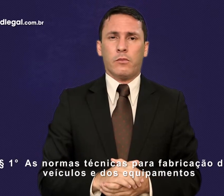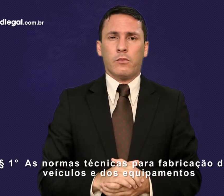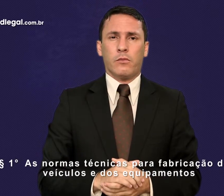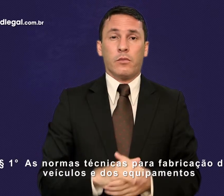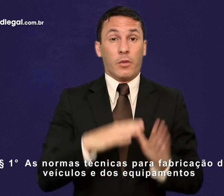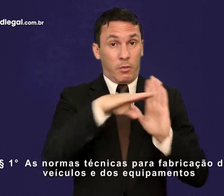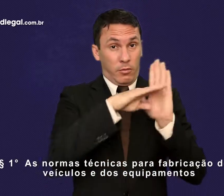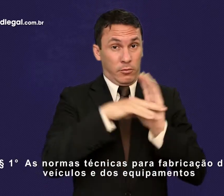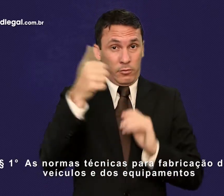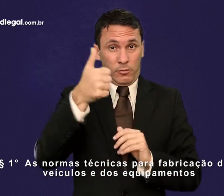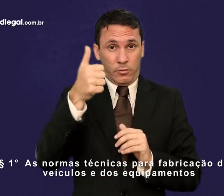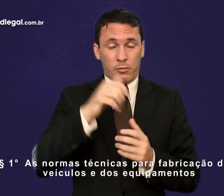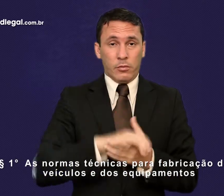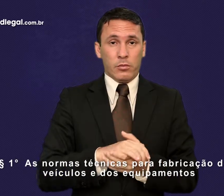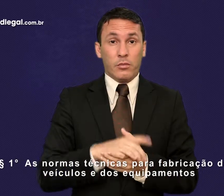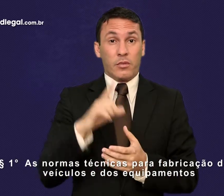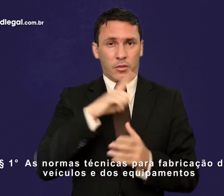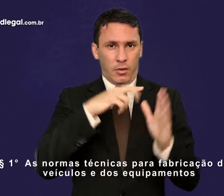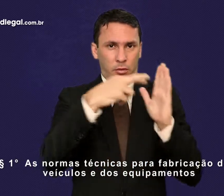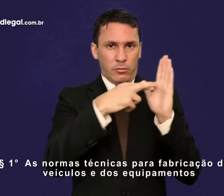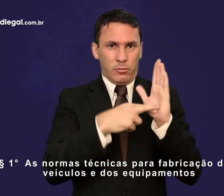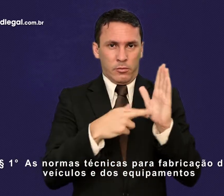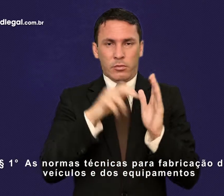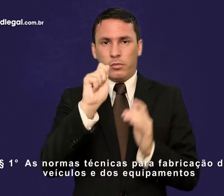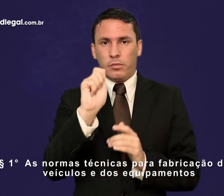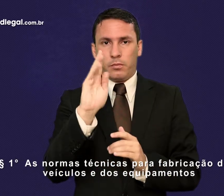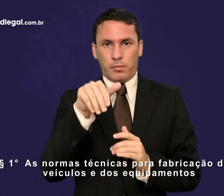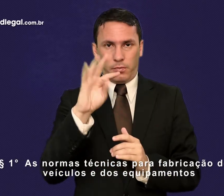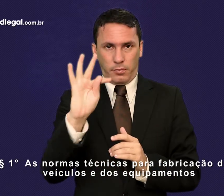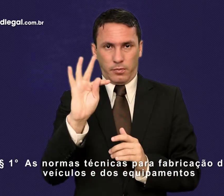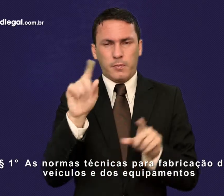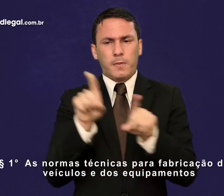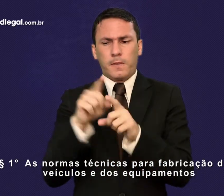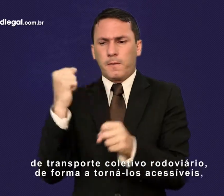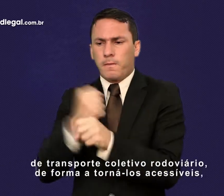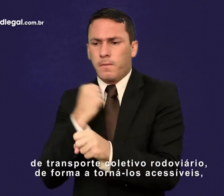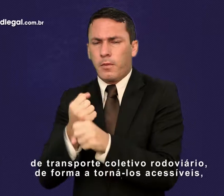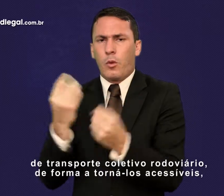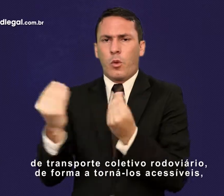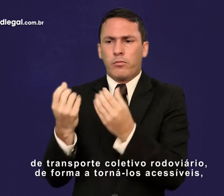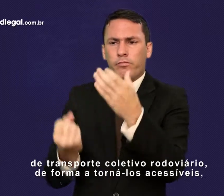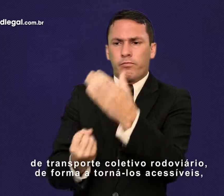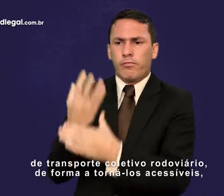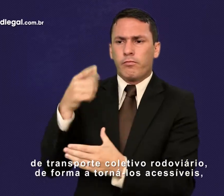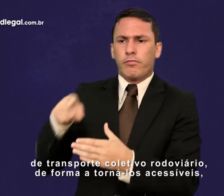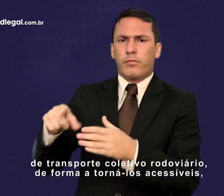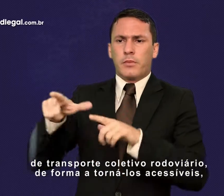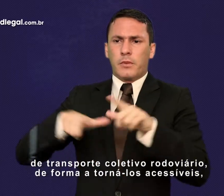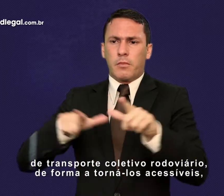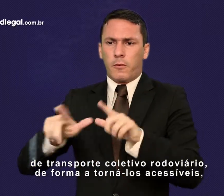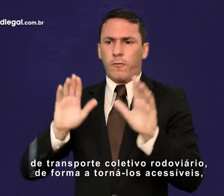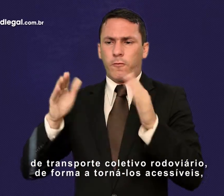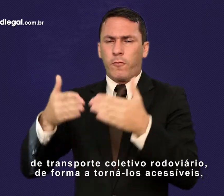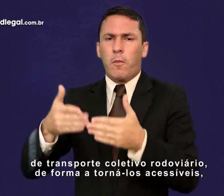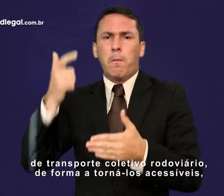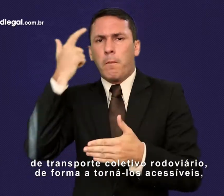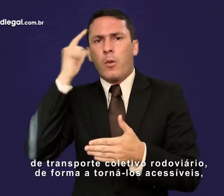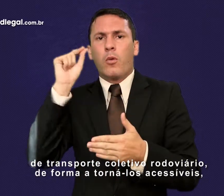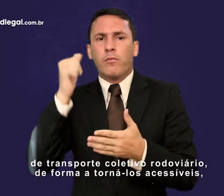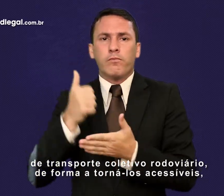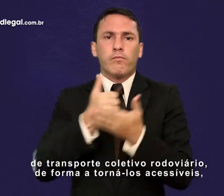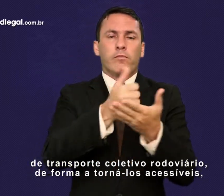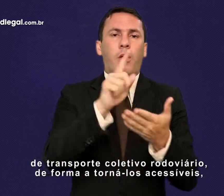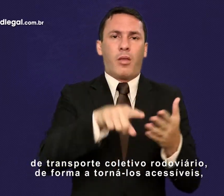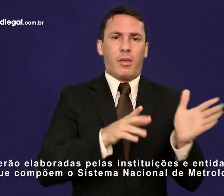Parágrafo 1º. As normas técnicas para a fabricação dos veículos e dos equipamentos de transporte coletivo rodoviário, de forma a